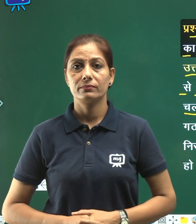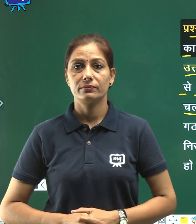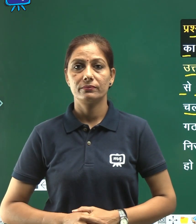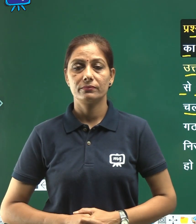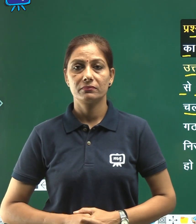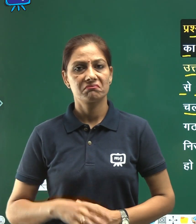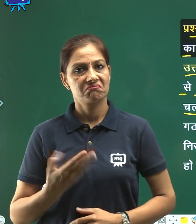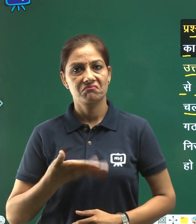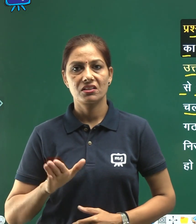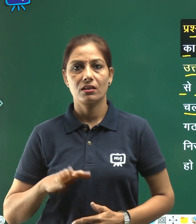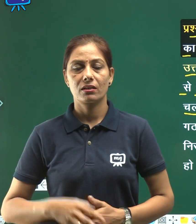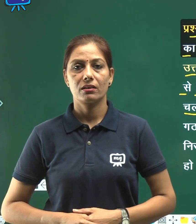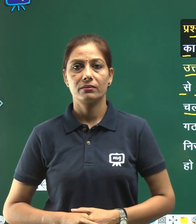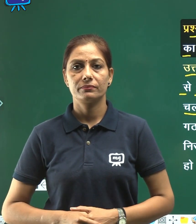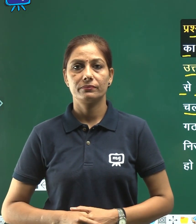चला गया।